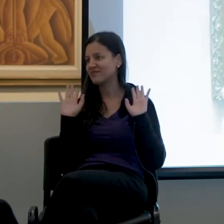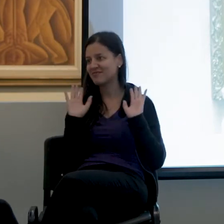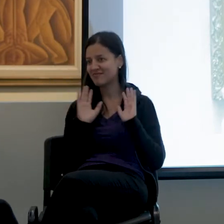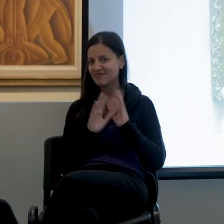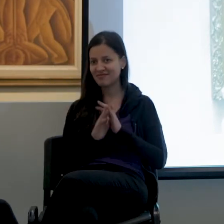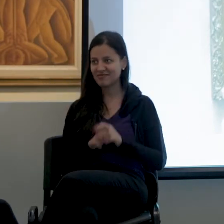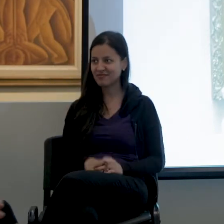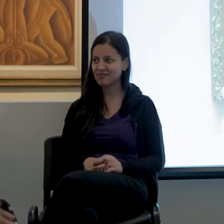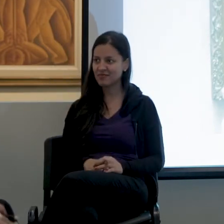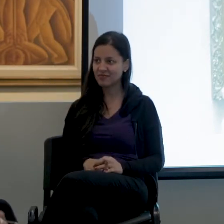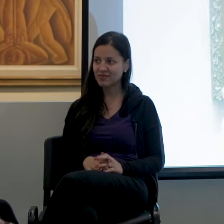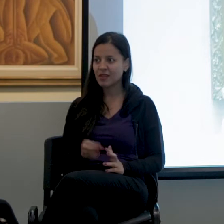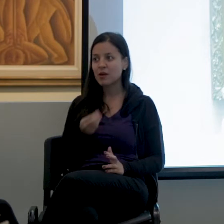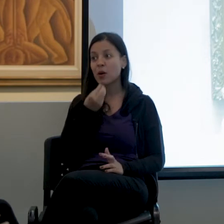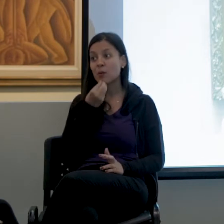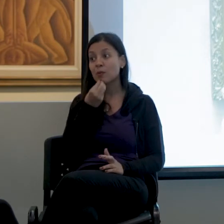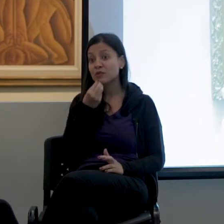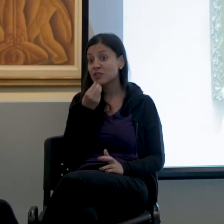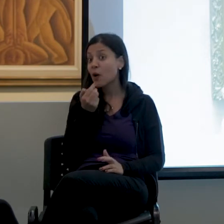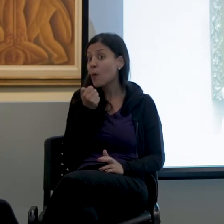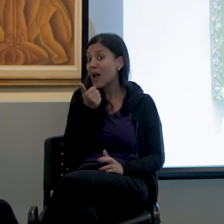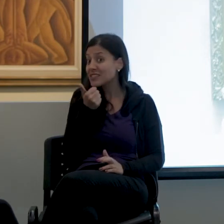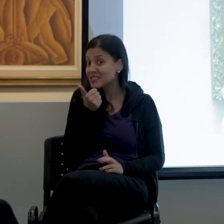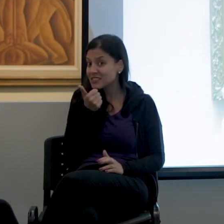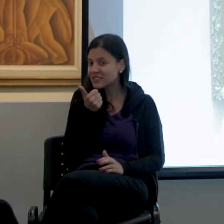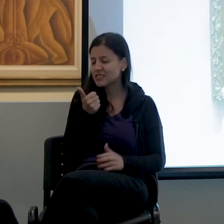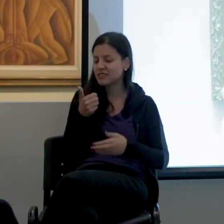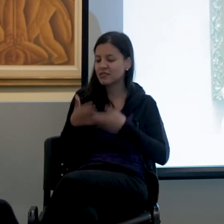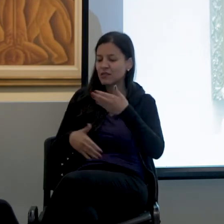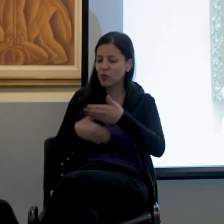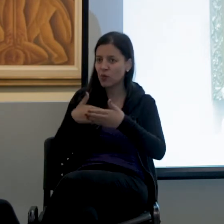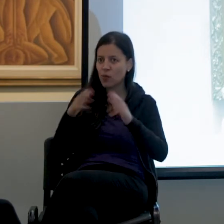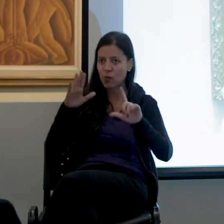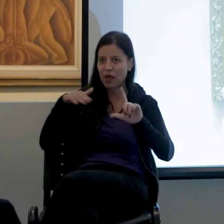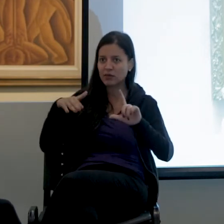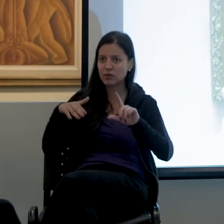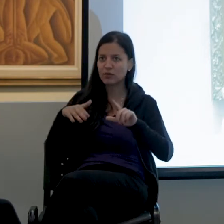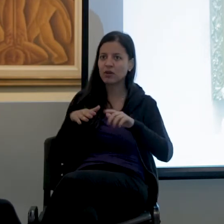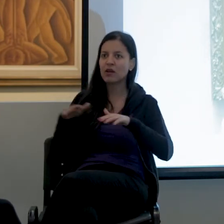né? Aí que começou a segurança e tal.